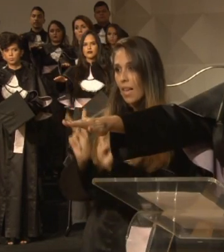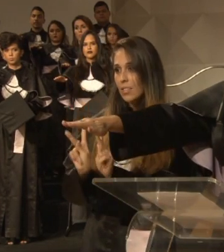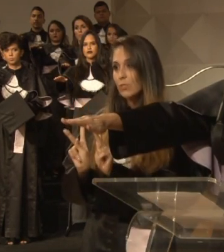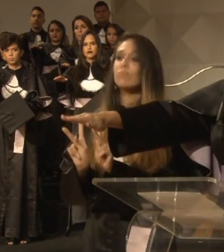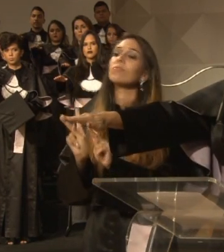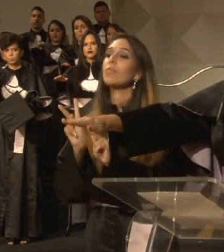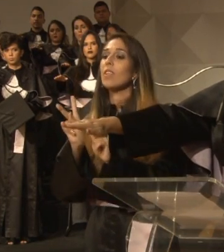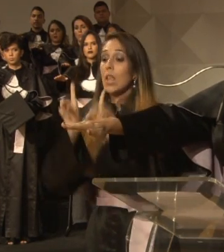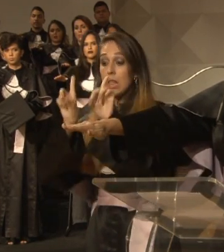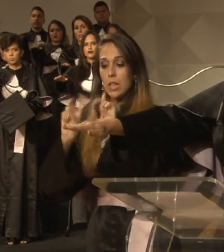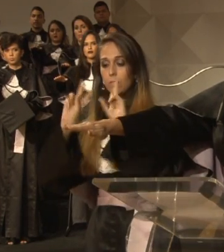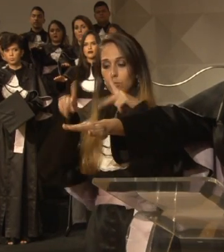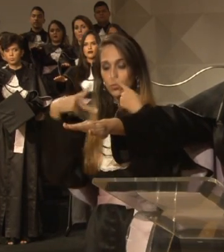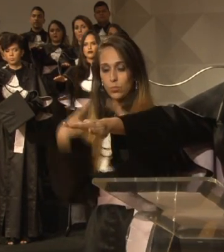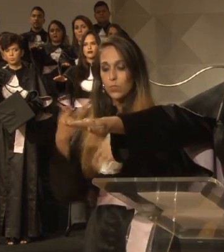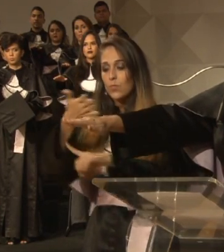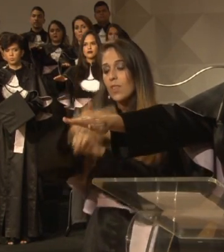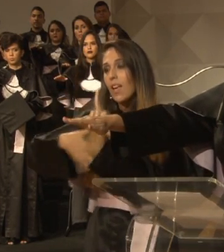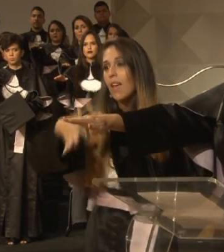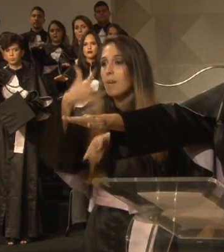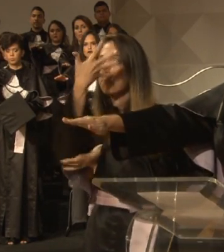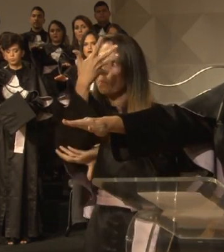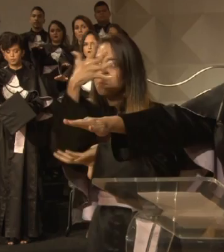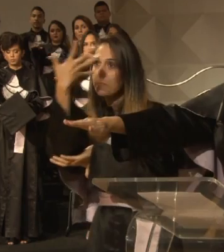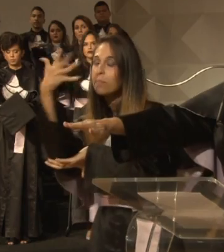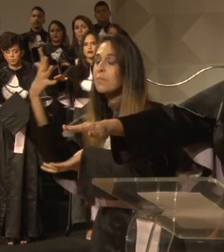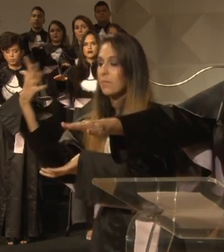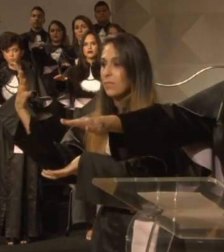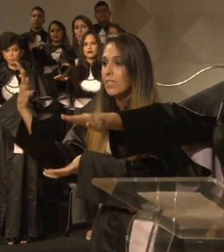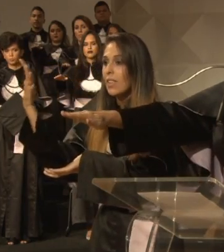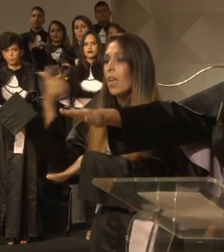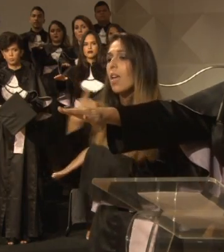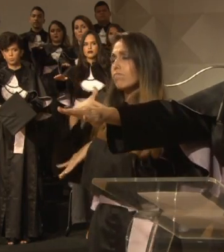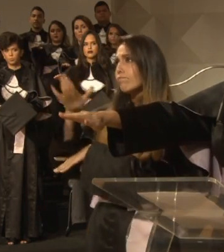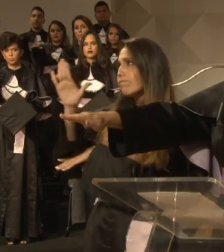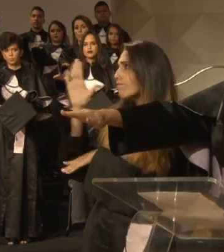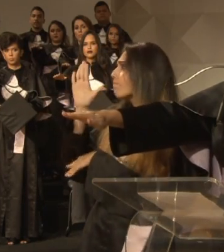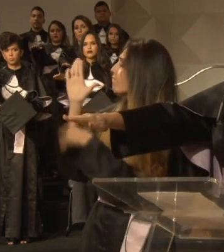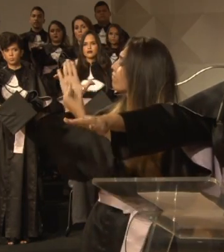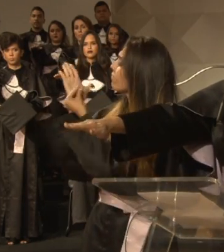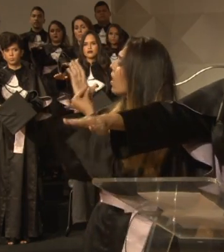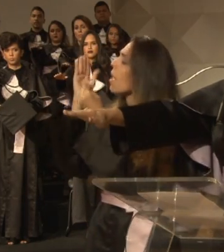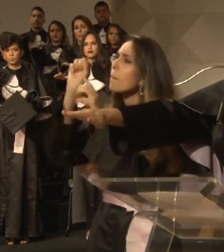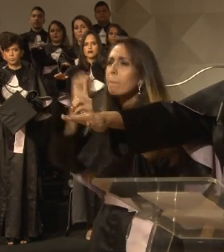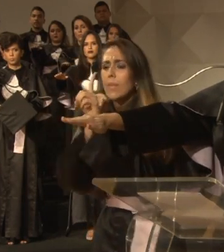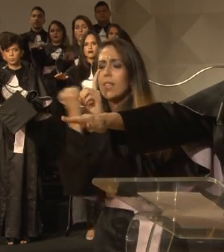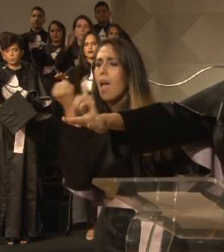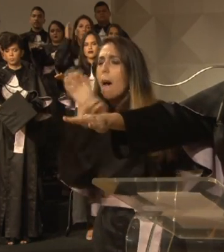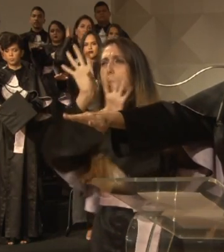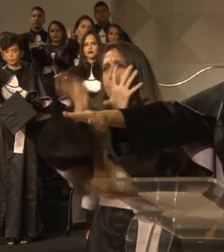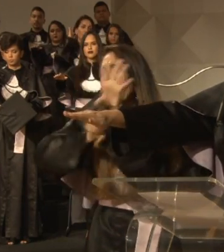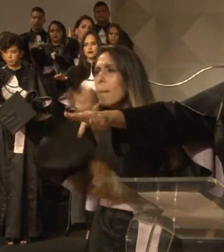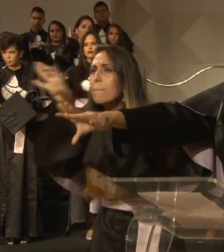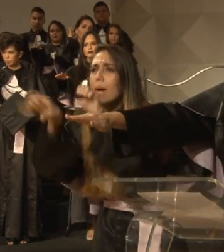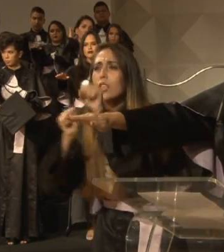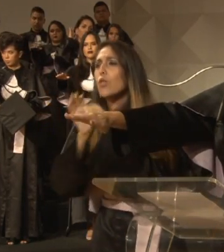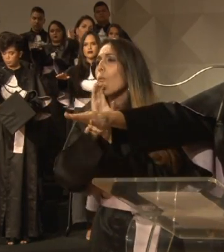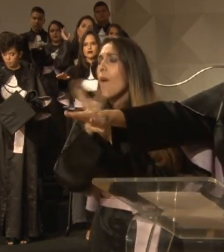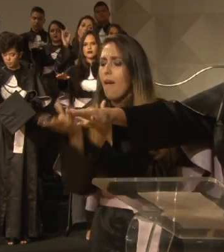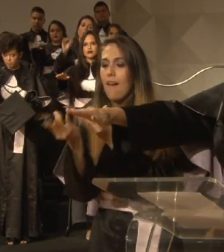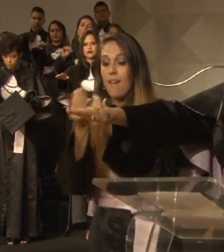vida, a paz, os direitos humanos e o meio ambiente. Prometo